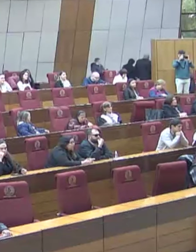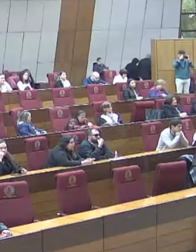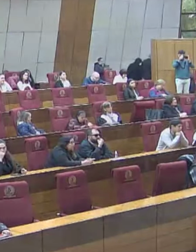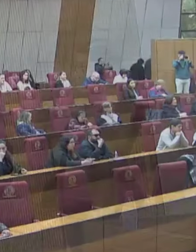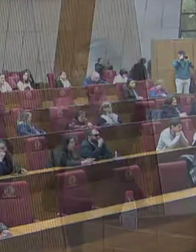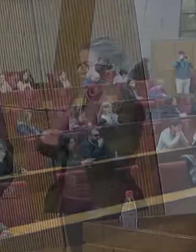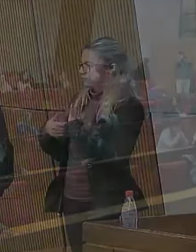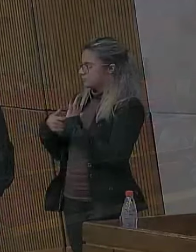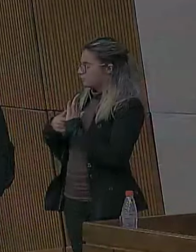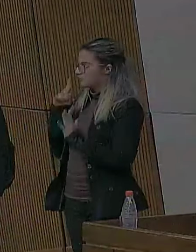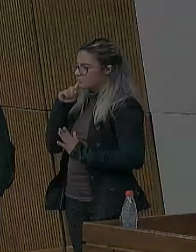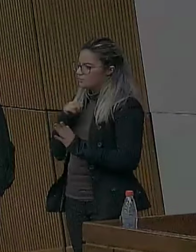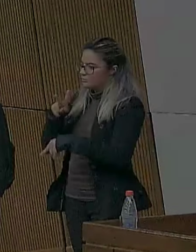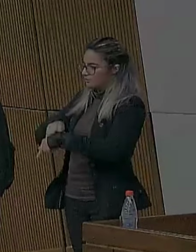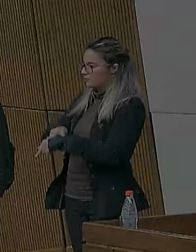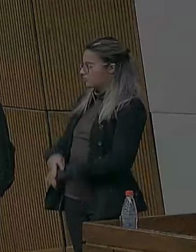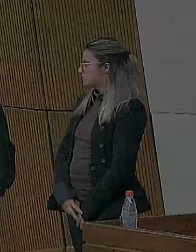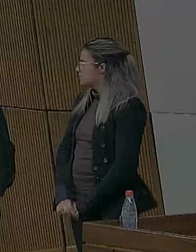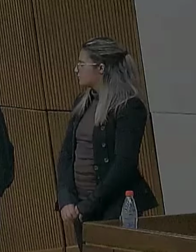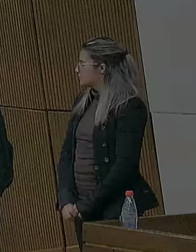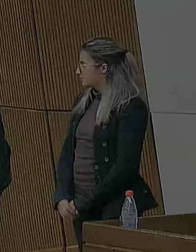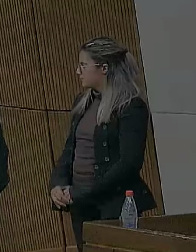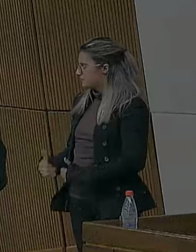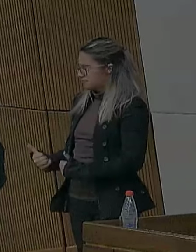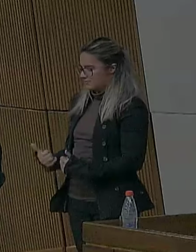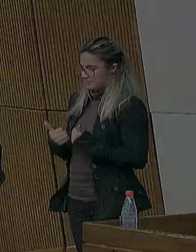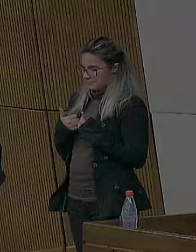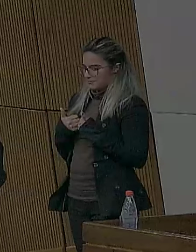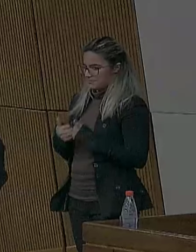soy representante de la CONADIS en representación del Centro de Sordos del Paraguay.